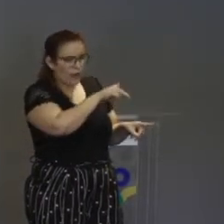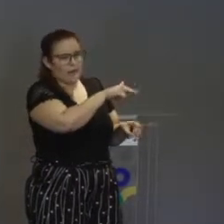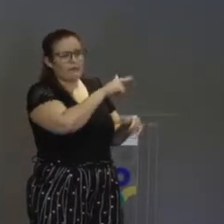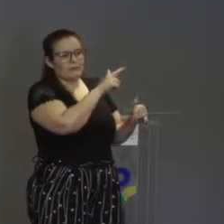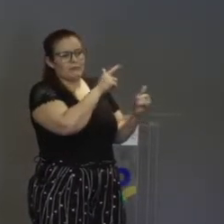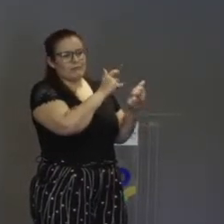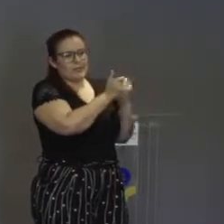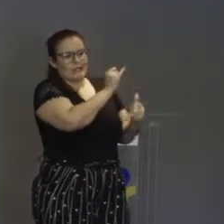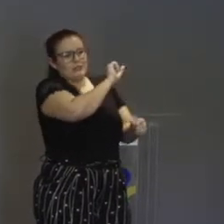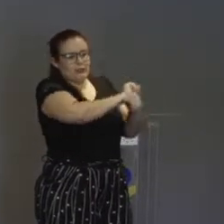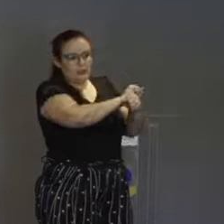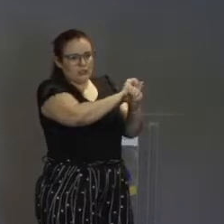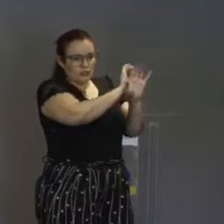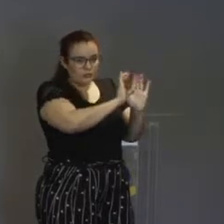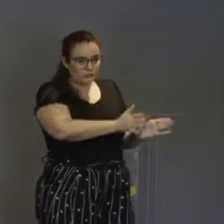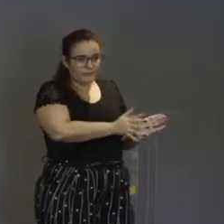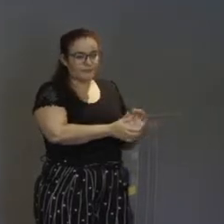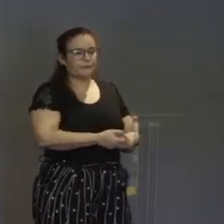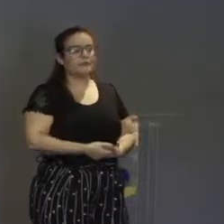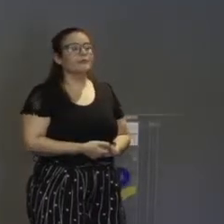né? Então,